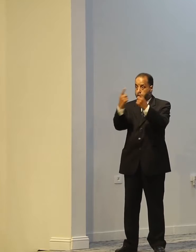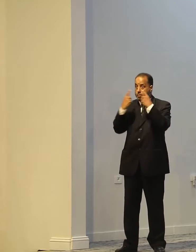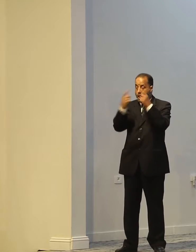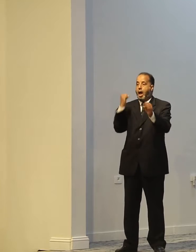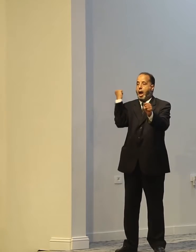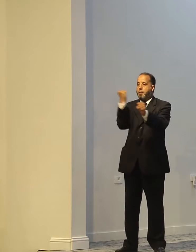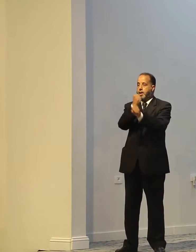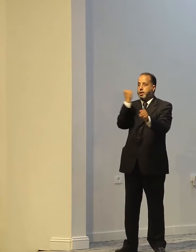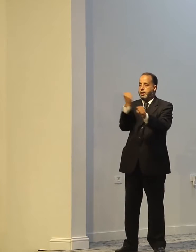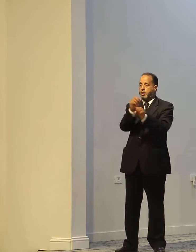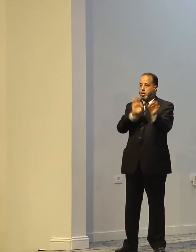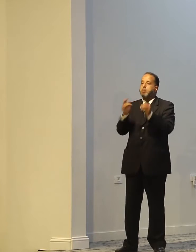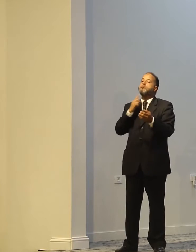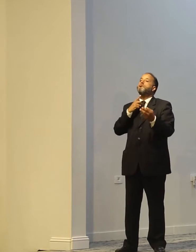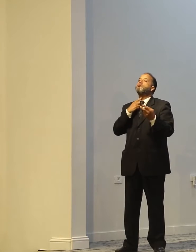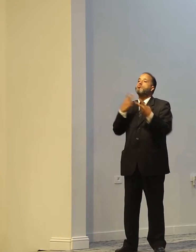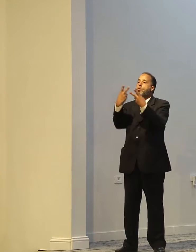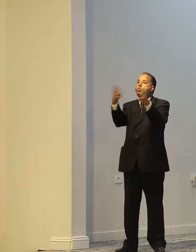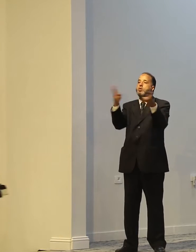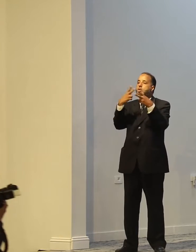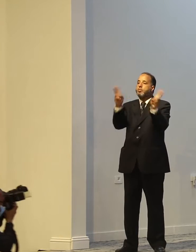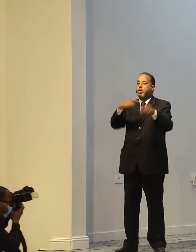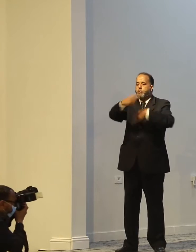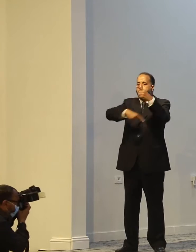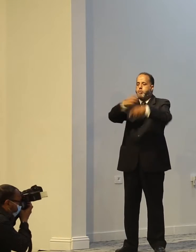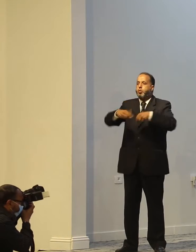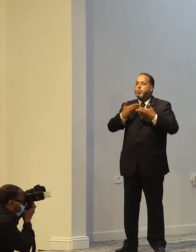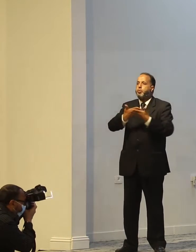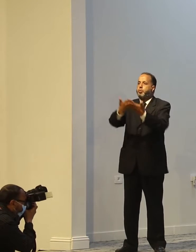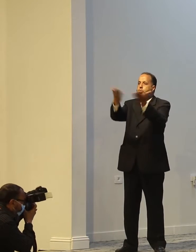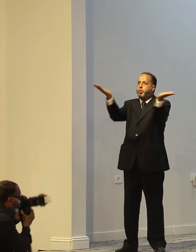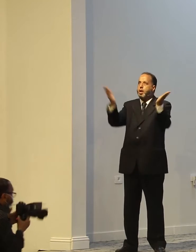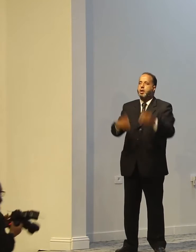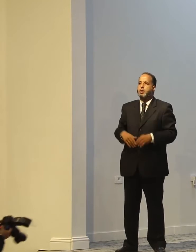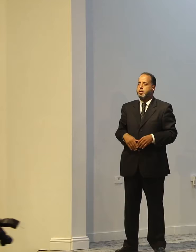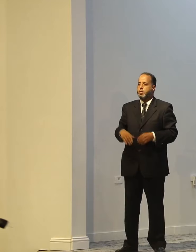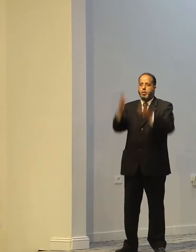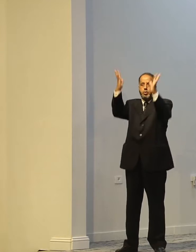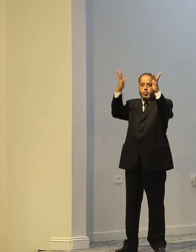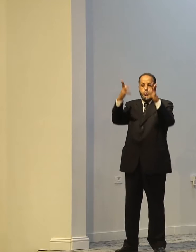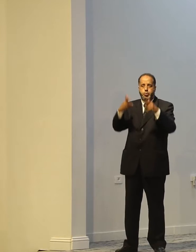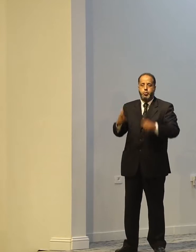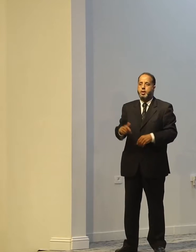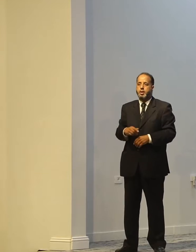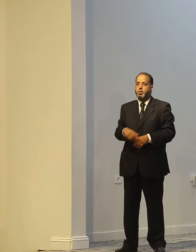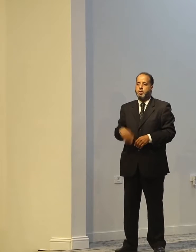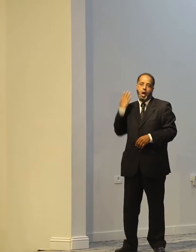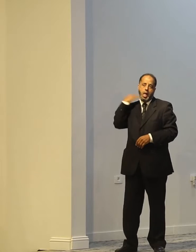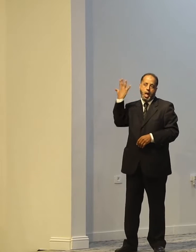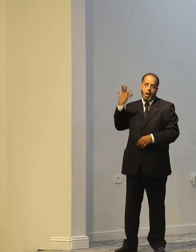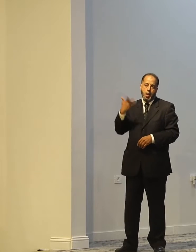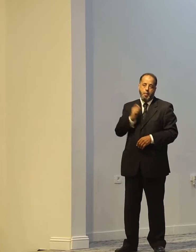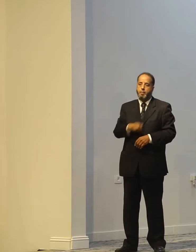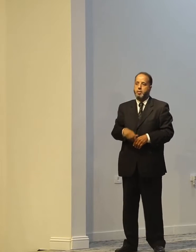هذه العملية إقبالا منقطع النظير، وصلت فيها معدلات التسجيل إلى